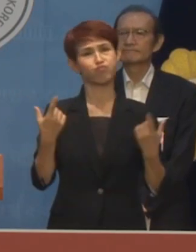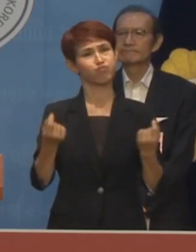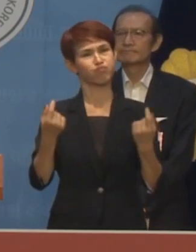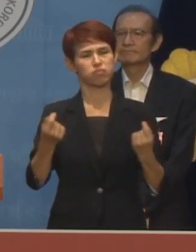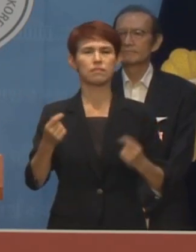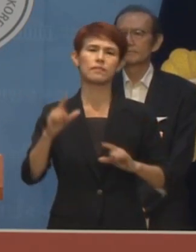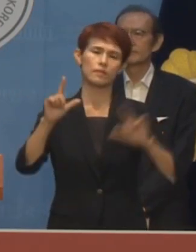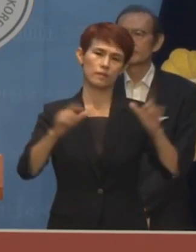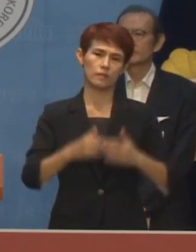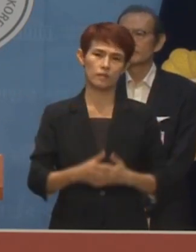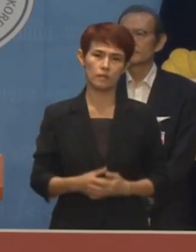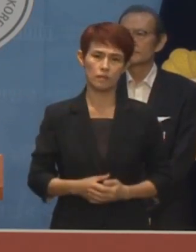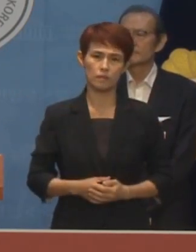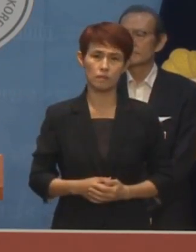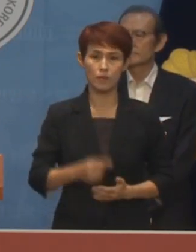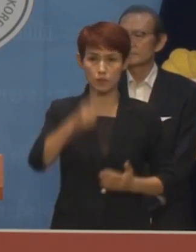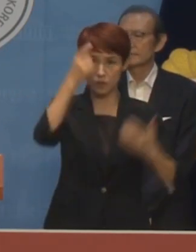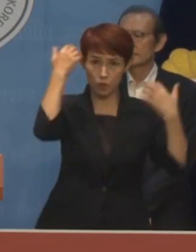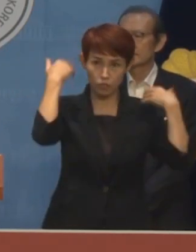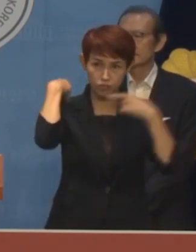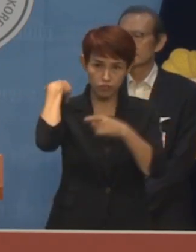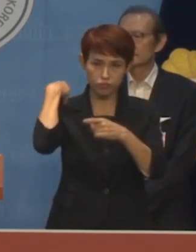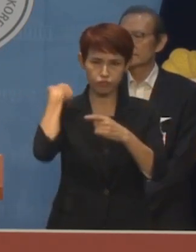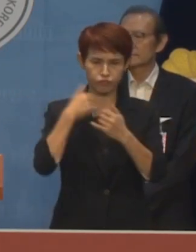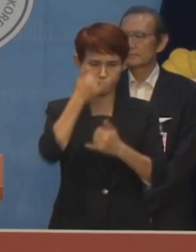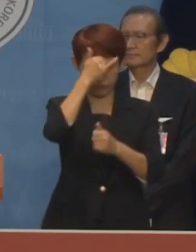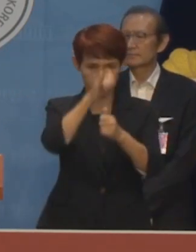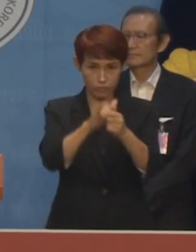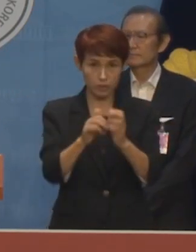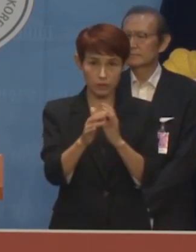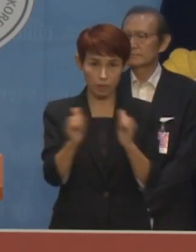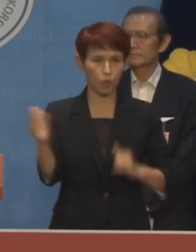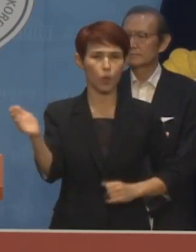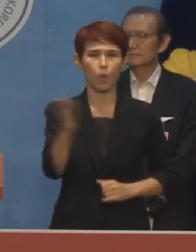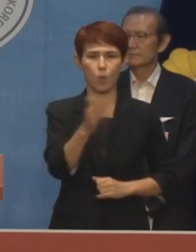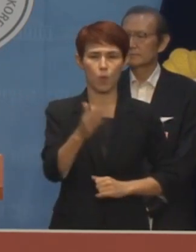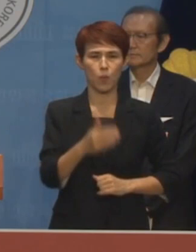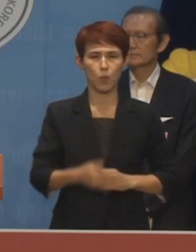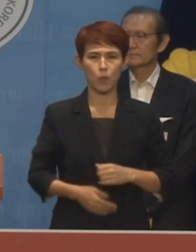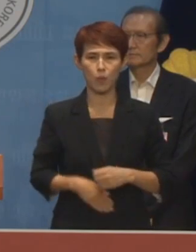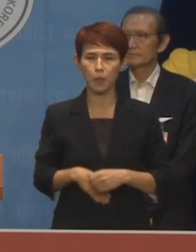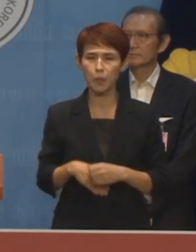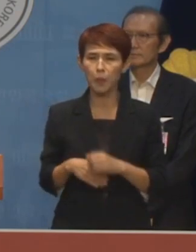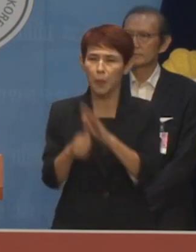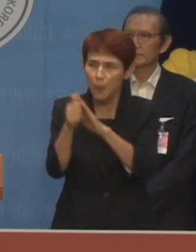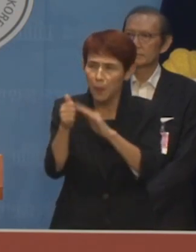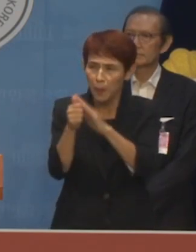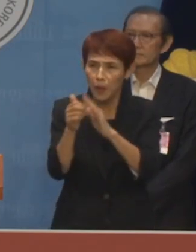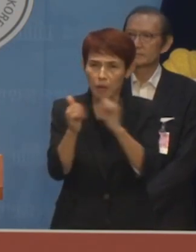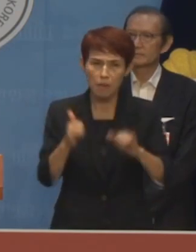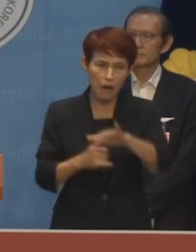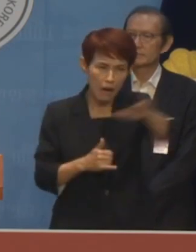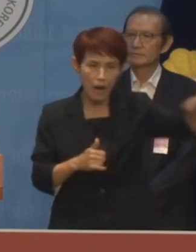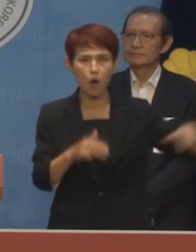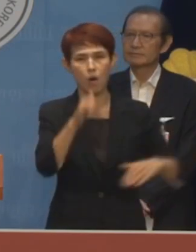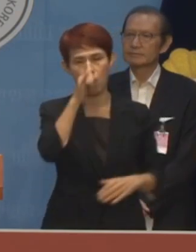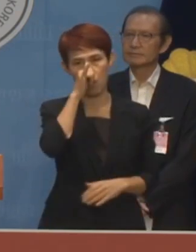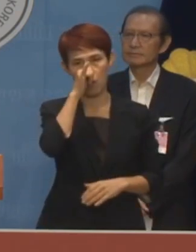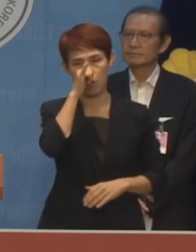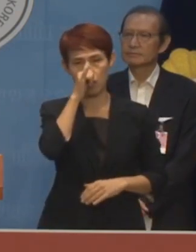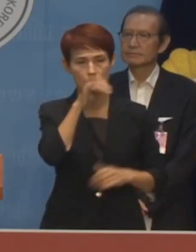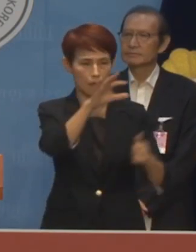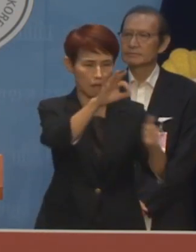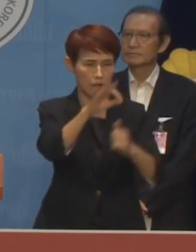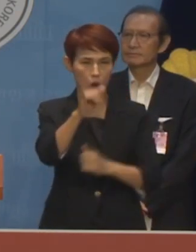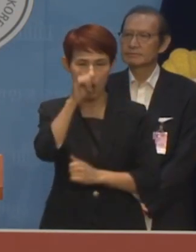생각했습니다. 정부는 충신은 없고 지록 위마와 같은 간심에만 가득하니 인재는 숨고